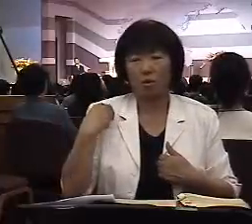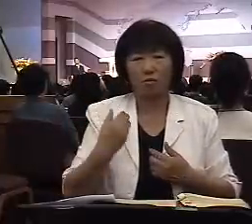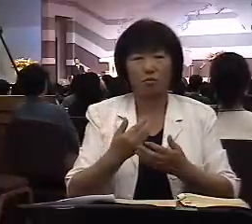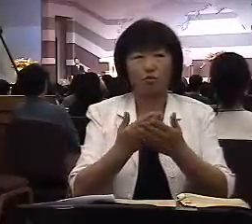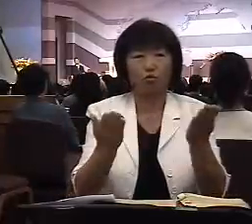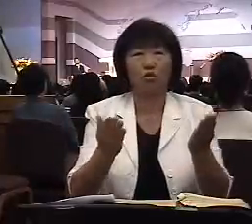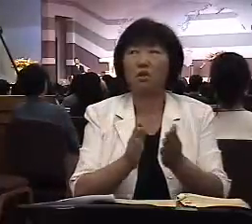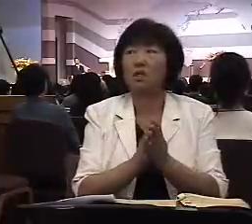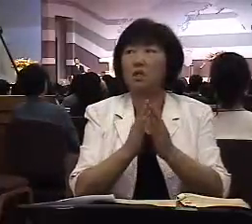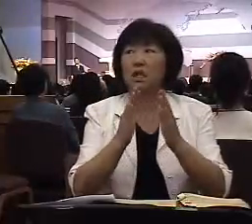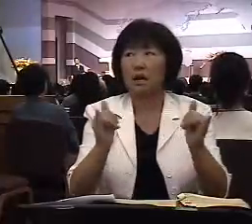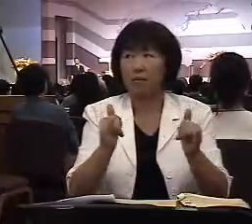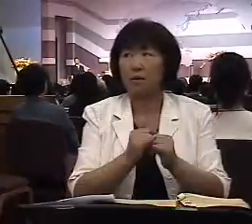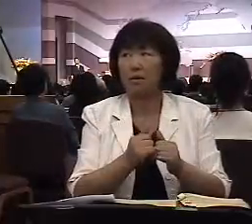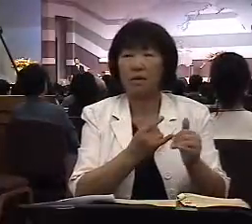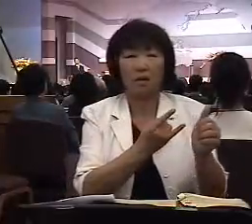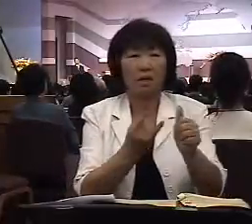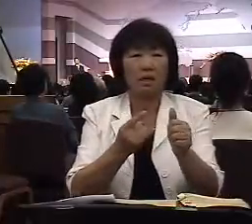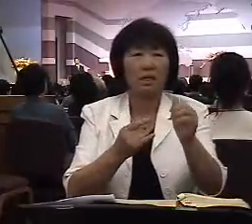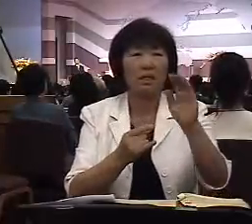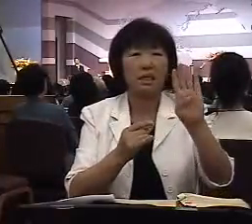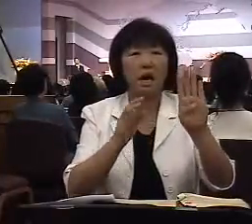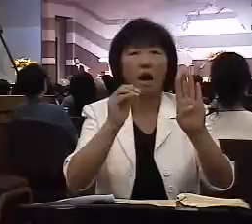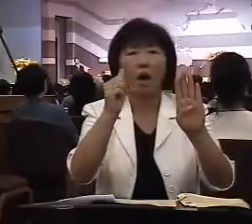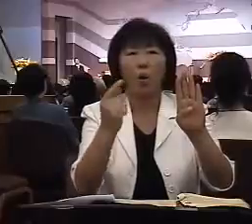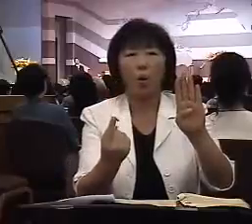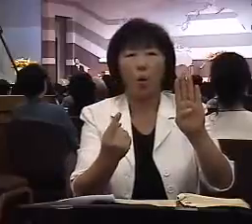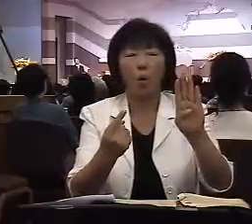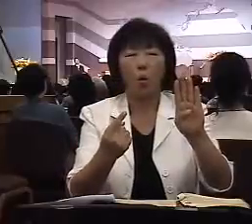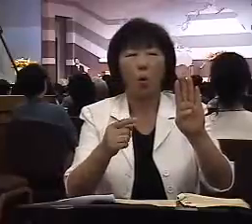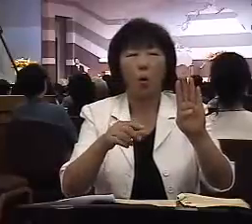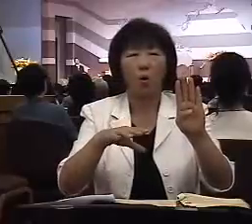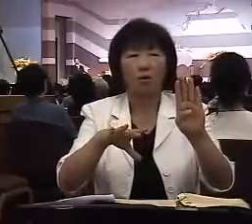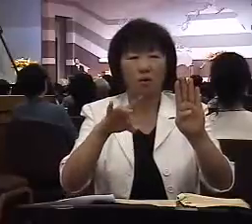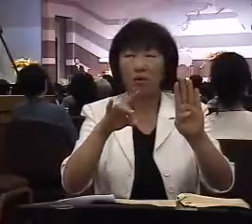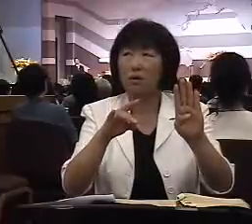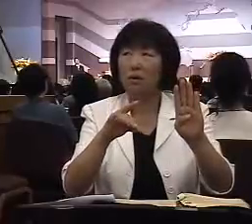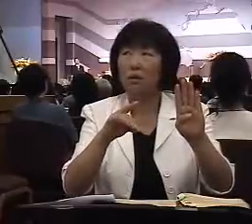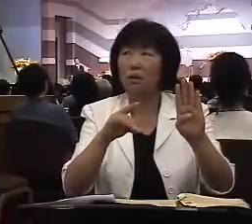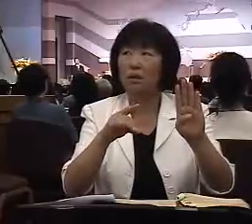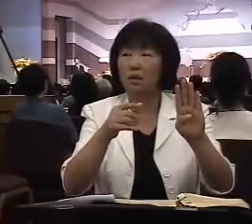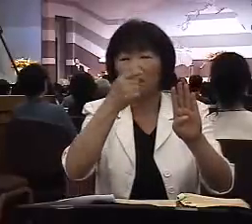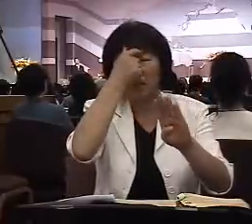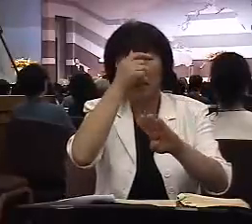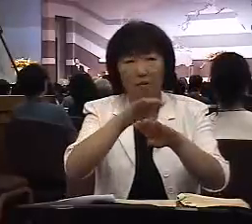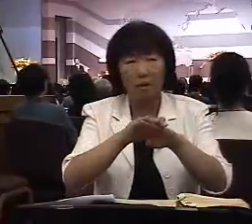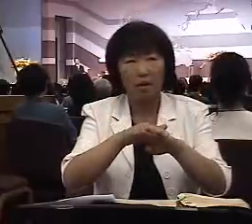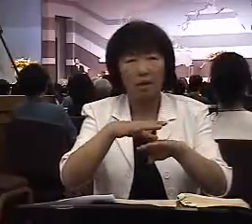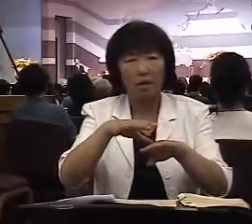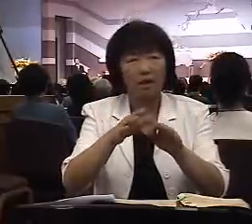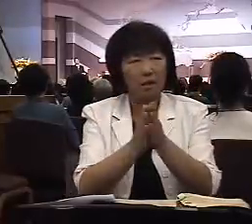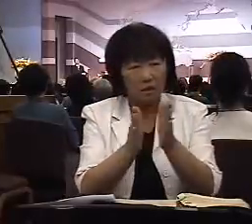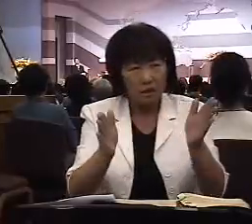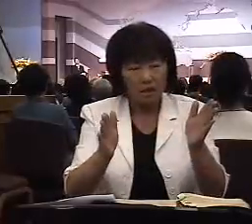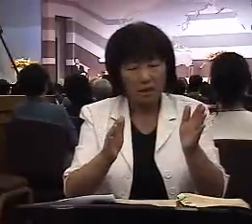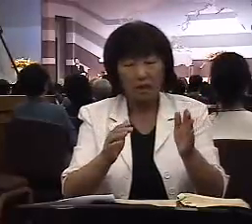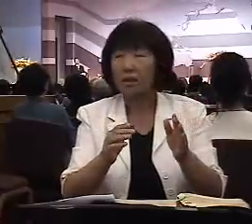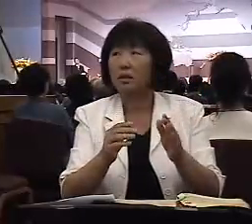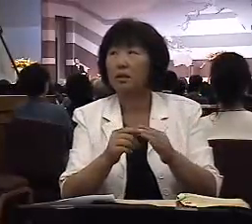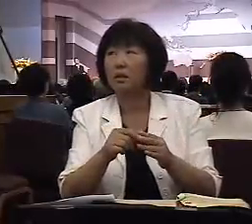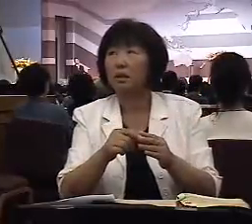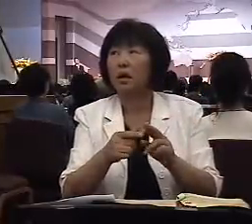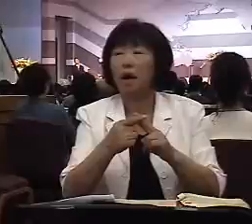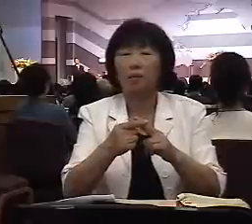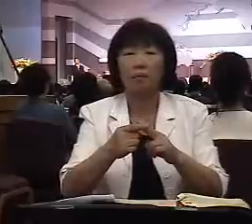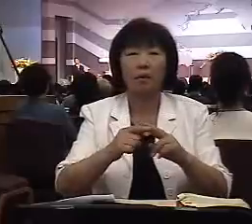분들, 이번에 제4호 개척 예배, 개척교회를 위하여서 여러분들이 그 스타링 멤버로서 같이